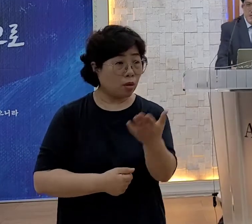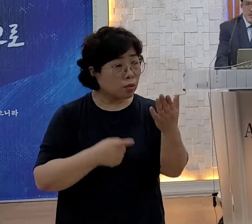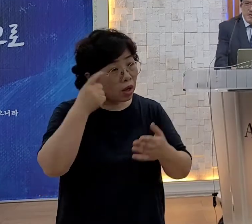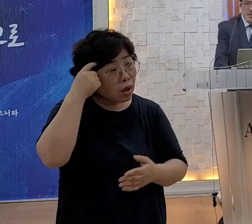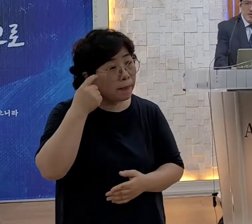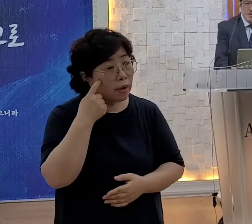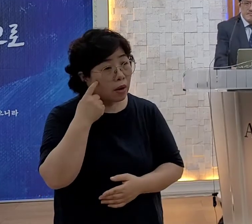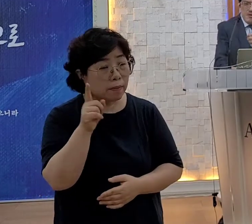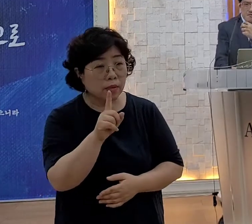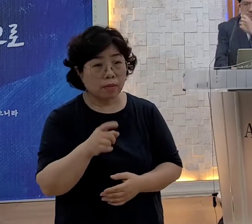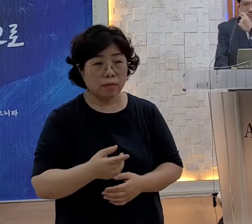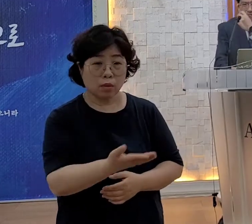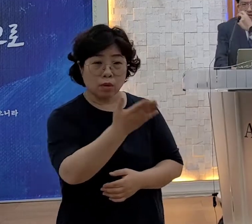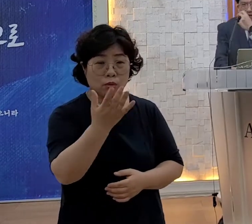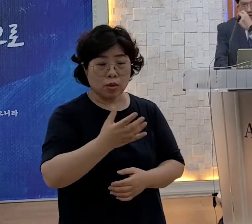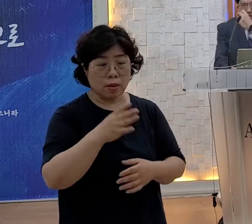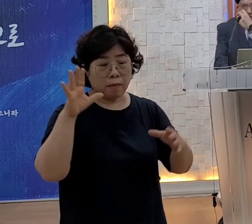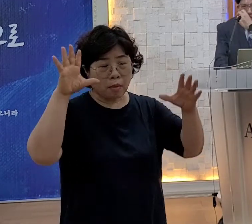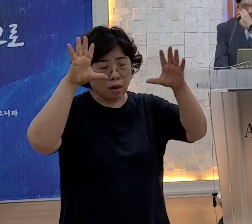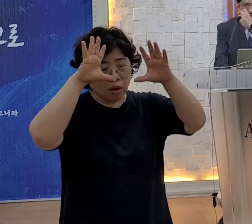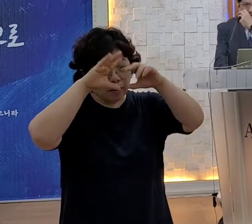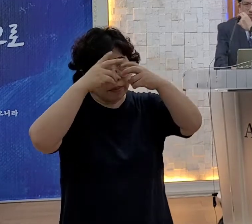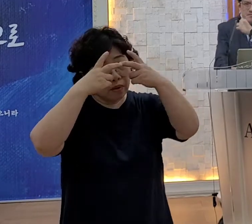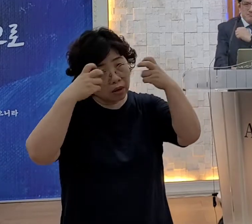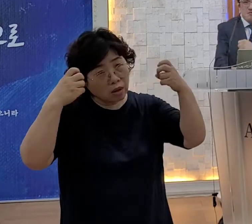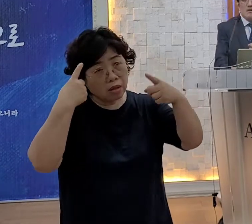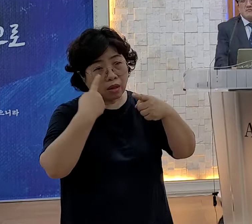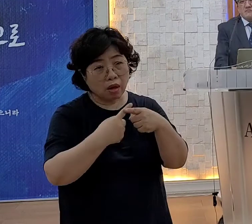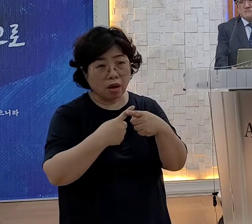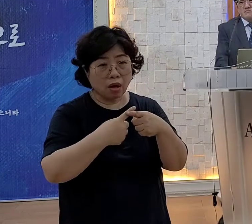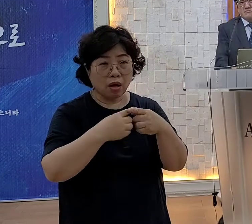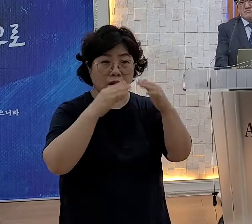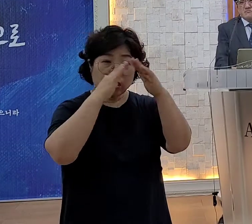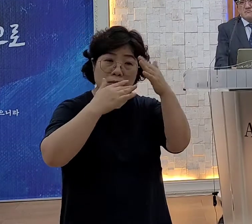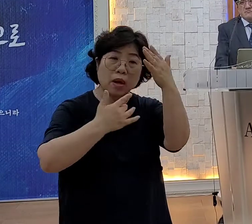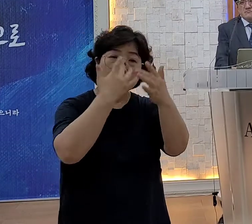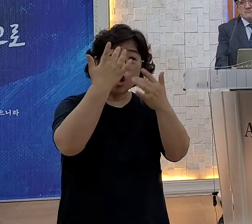여러분도 만약에 밤에 주무시다가 집에 불이 났어요.